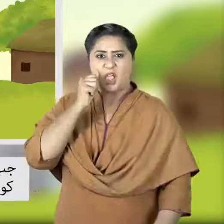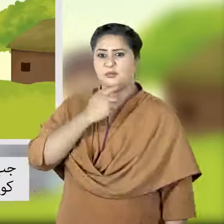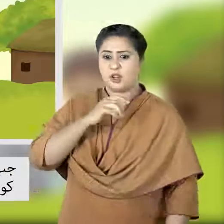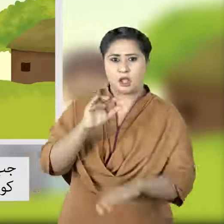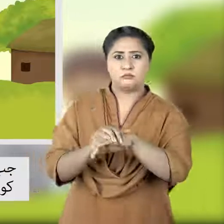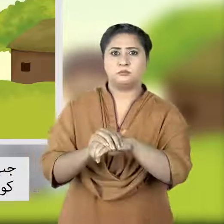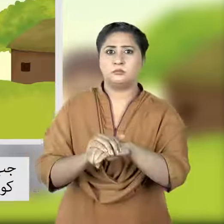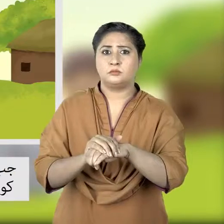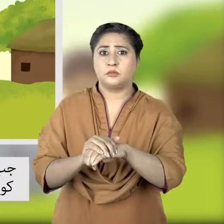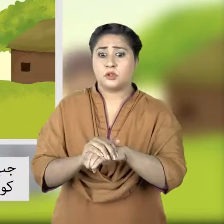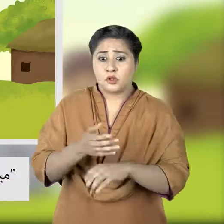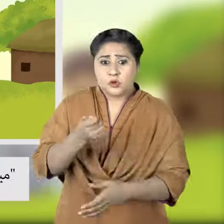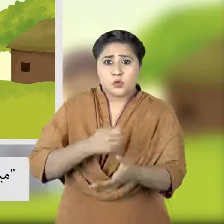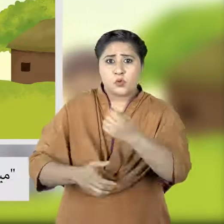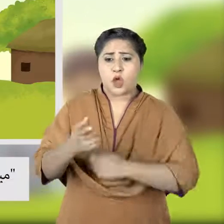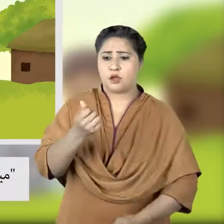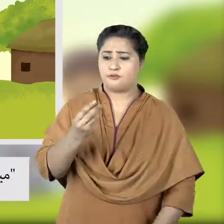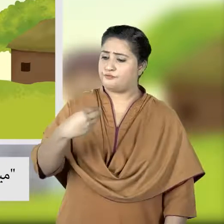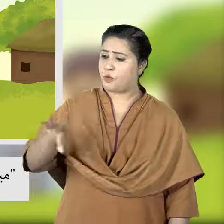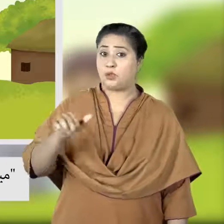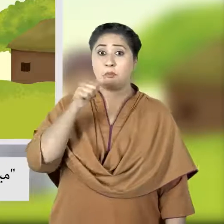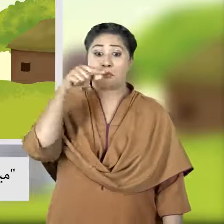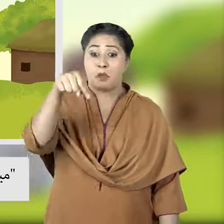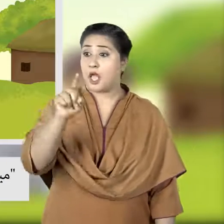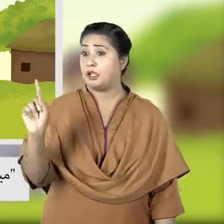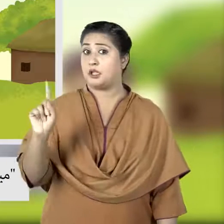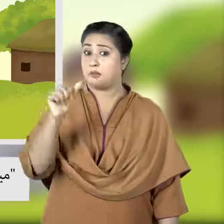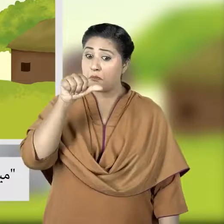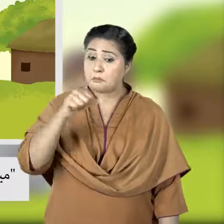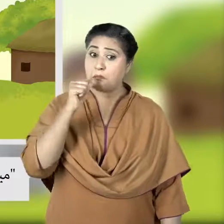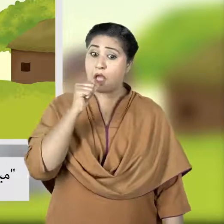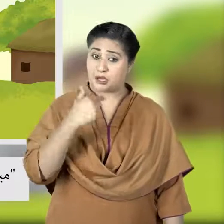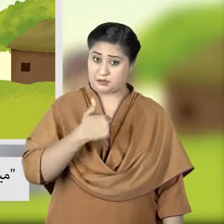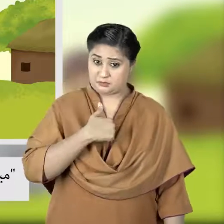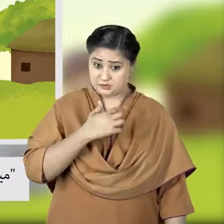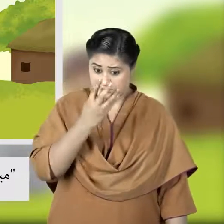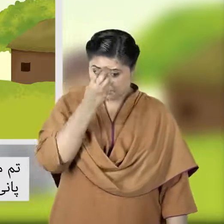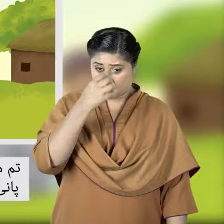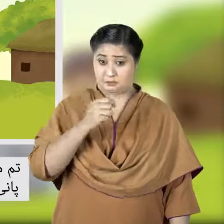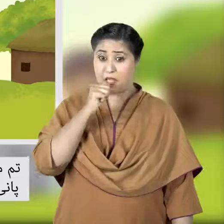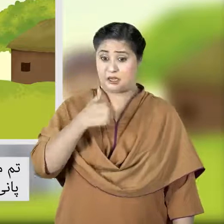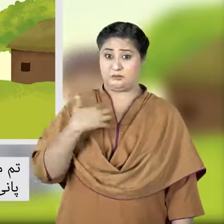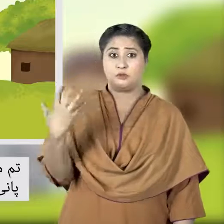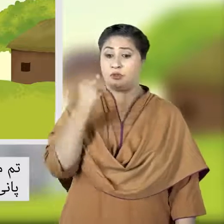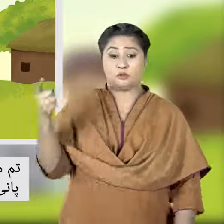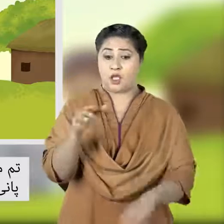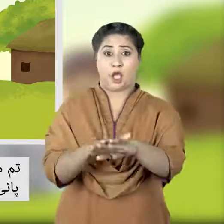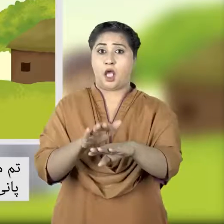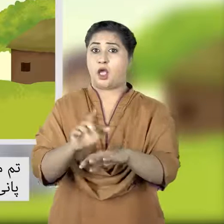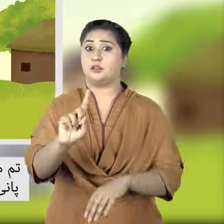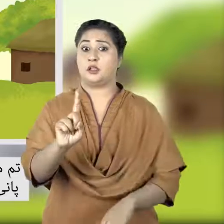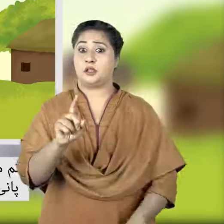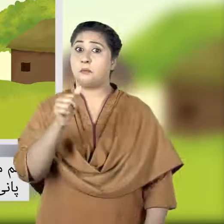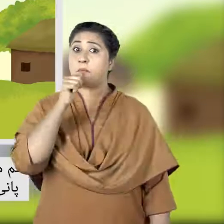کو روک دیا اور کہا، میں نے تمہیں کنواں بیچا ہے، پانی نہیں۔ تم میرے پانی کو نہیں نکال